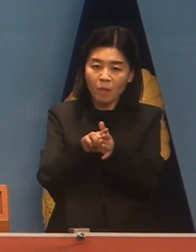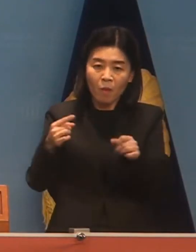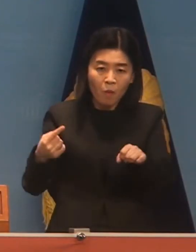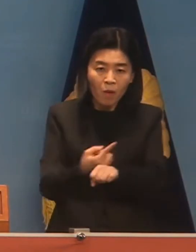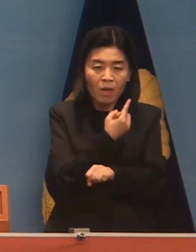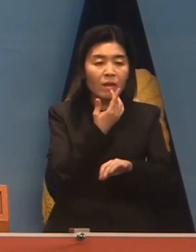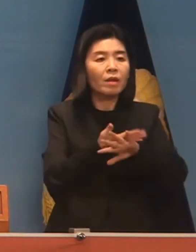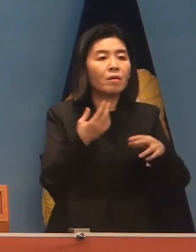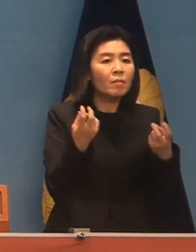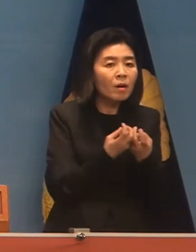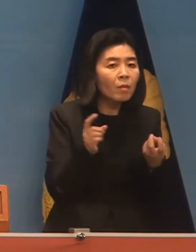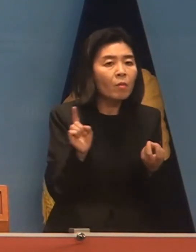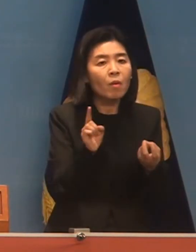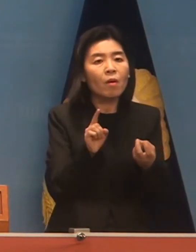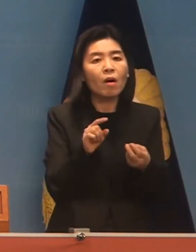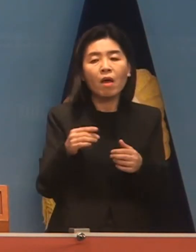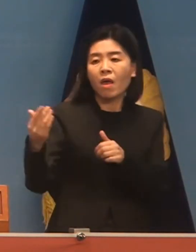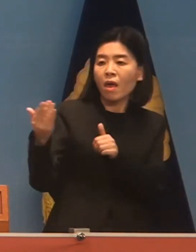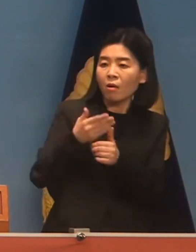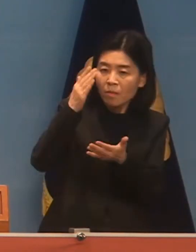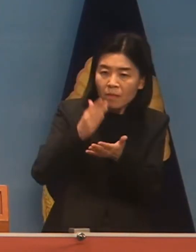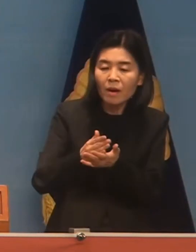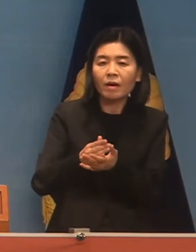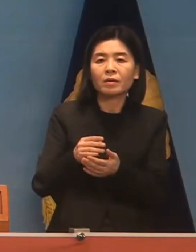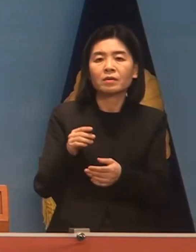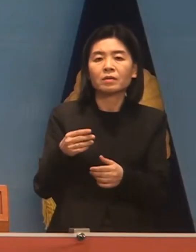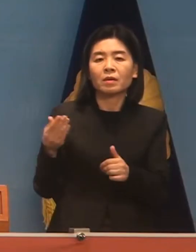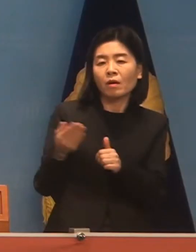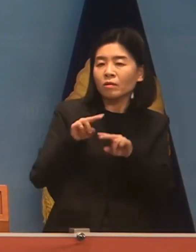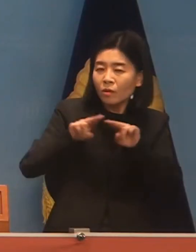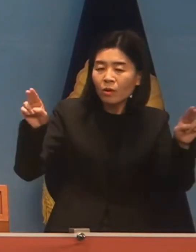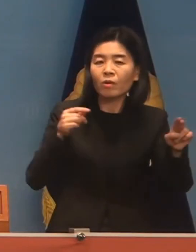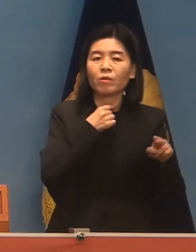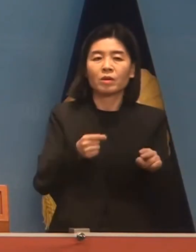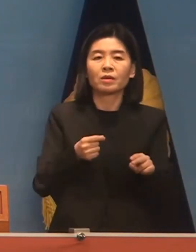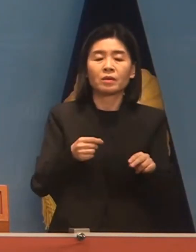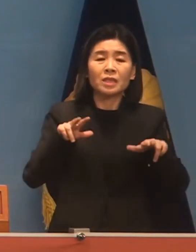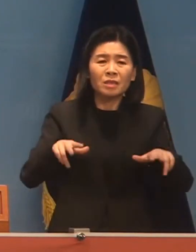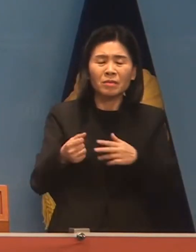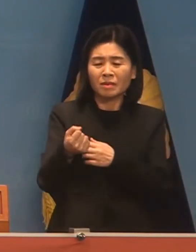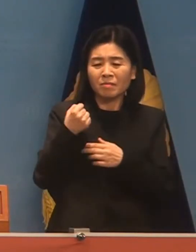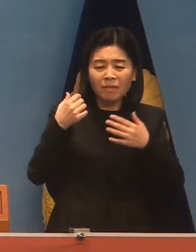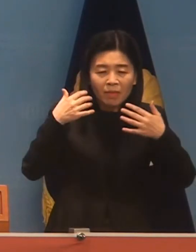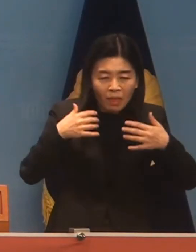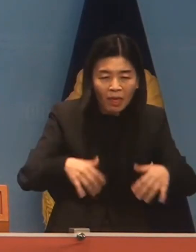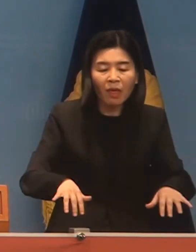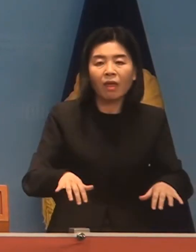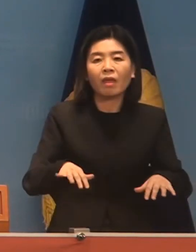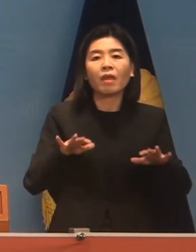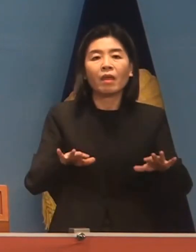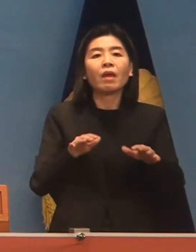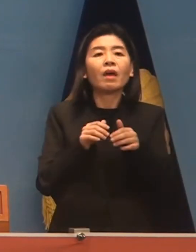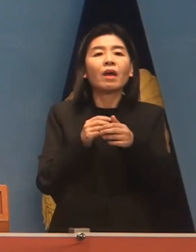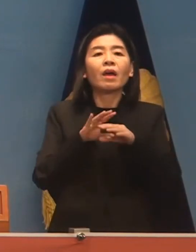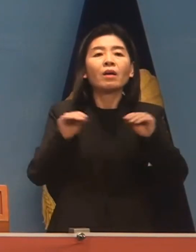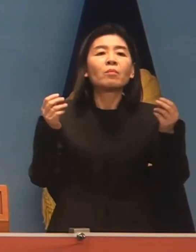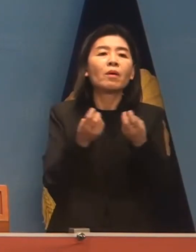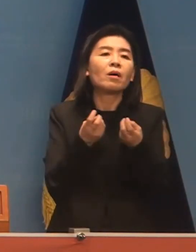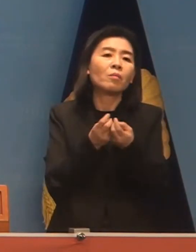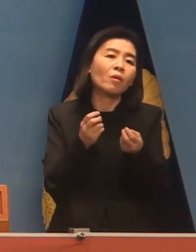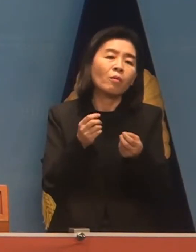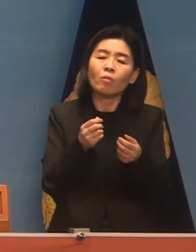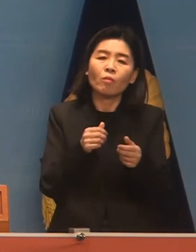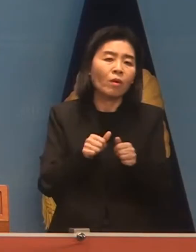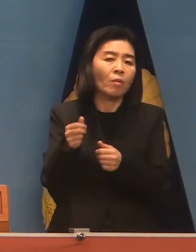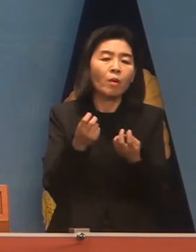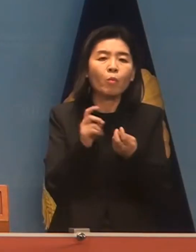방법으로 해고 처리를 이루고자 합니다. 다만 힘이 미약하고 어떤 방법이 우리가 이길 방법인지 몰라